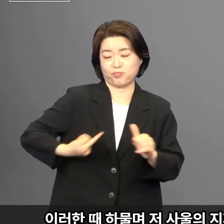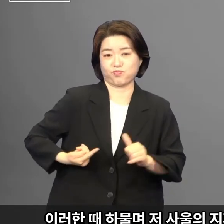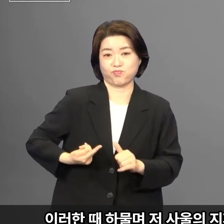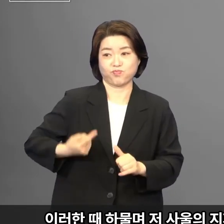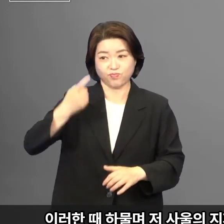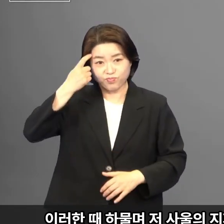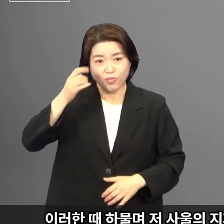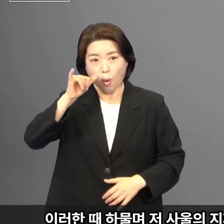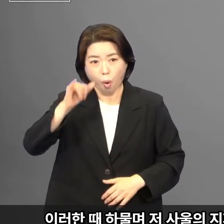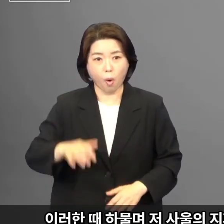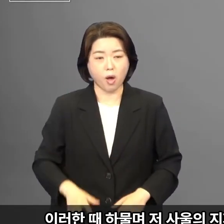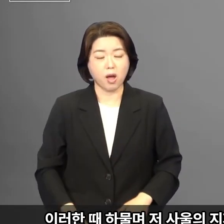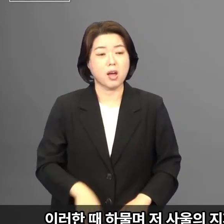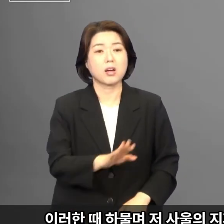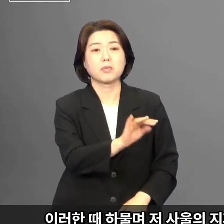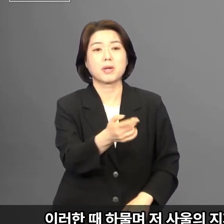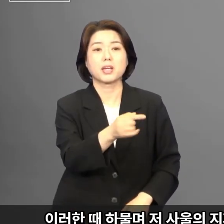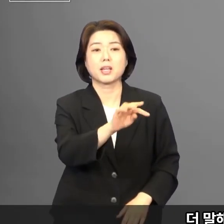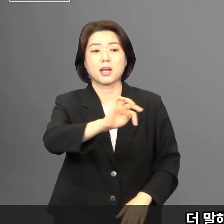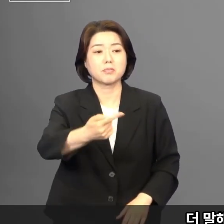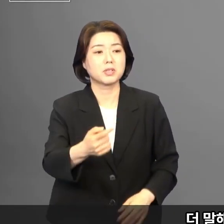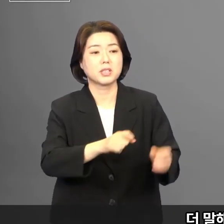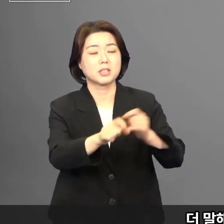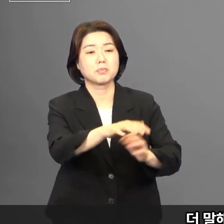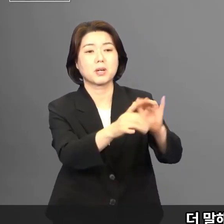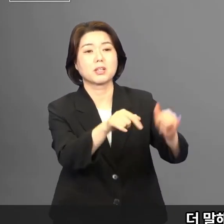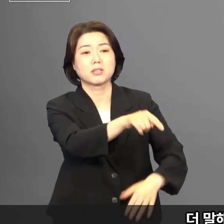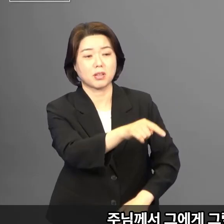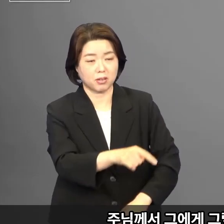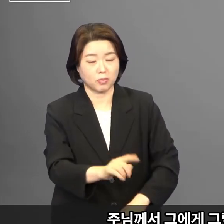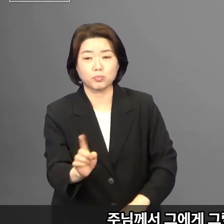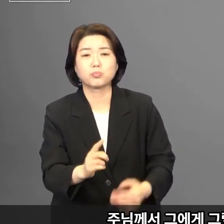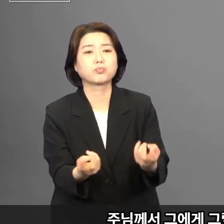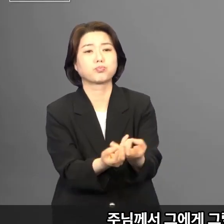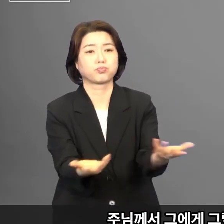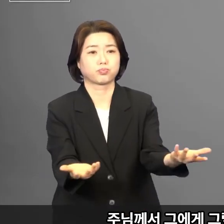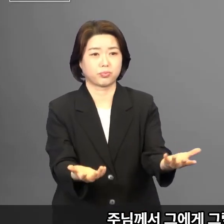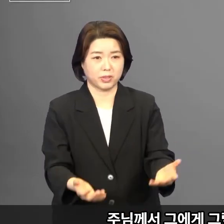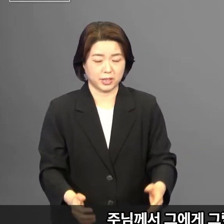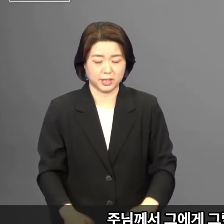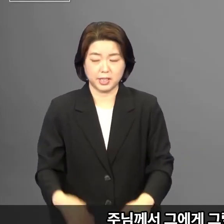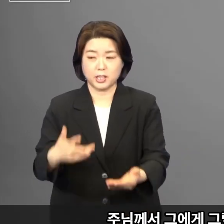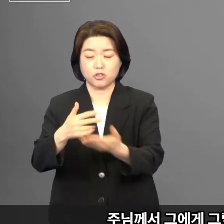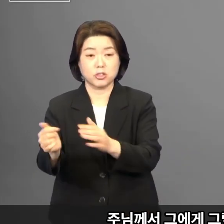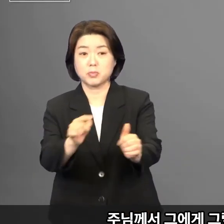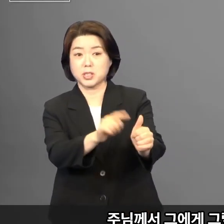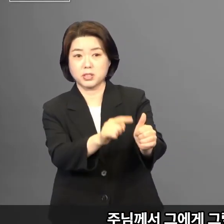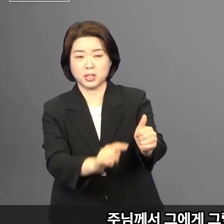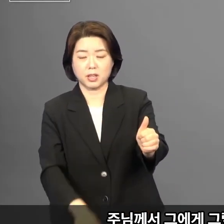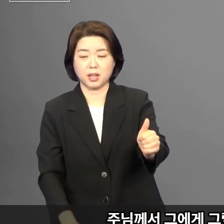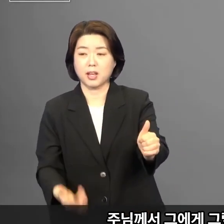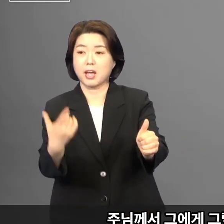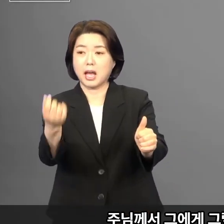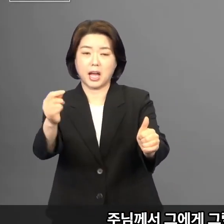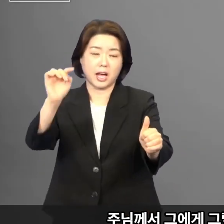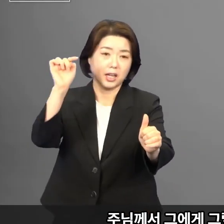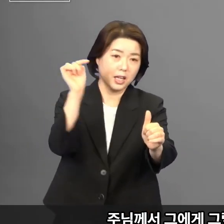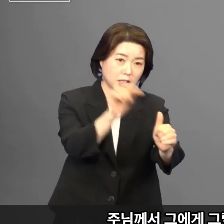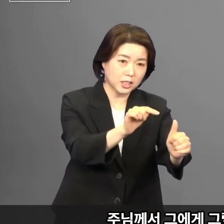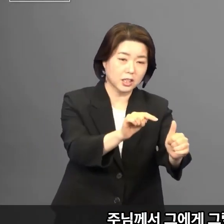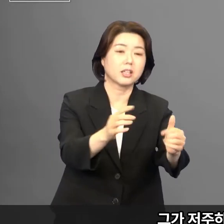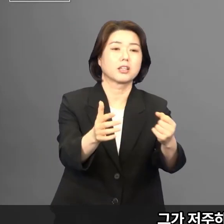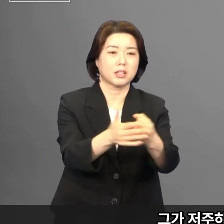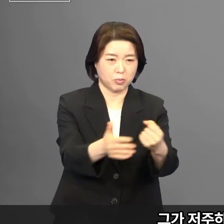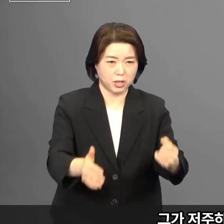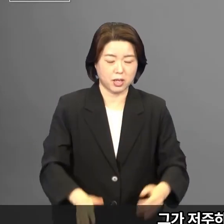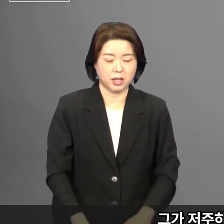지파인 베냐민 지파 소속인 저 사람이야 더 말이 무엇하겠어. 주님께서 그에게 그렇게 하라고 시키신